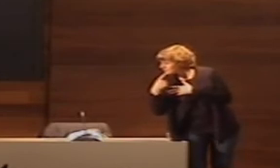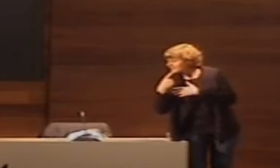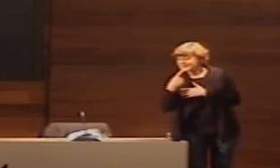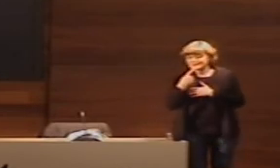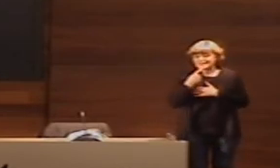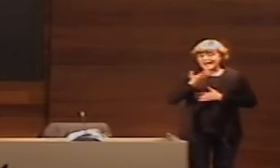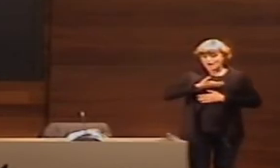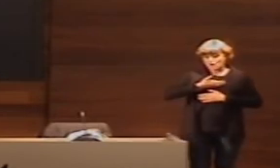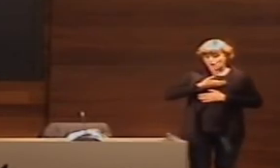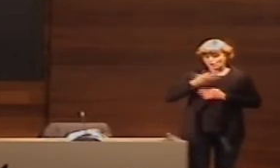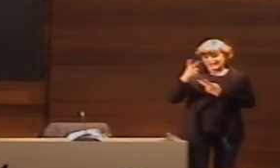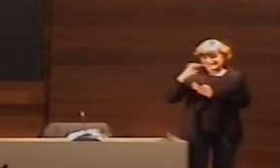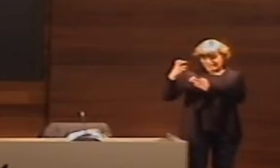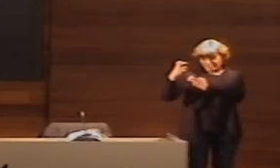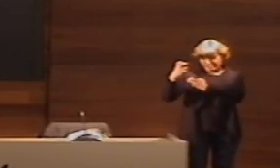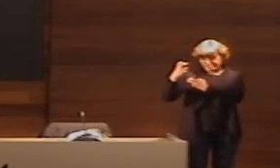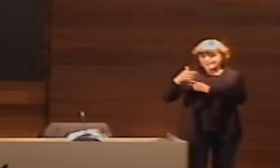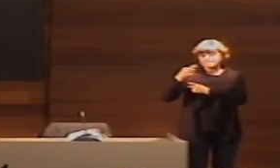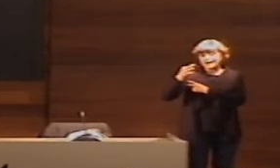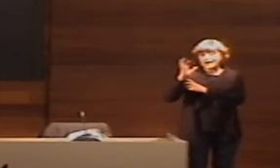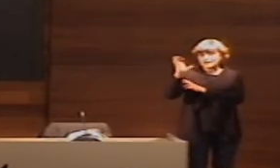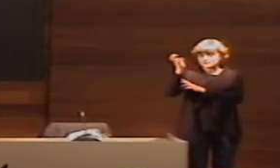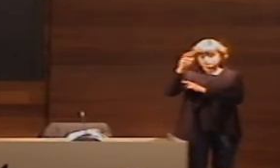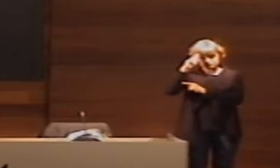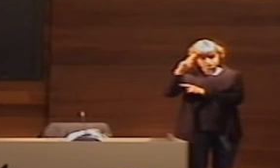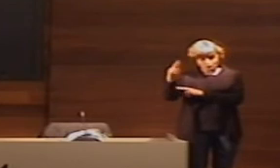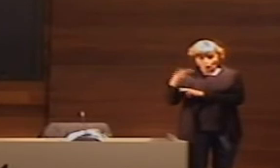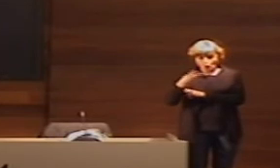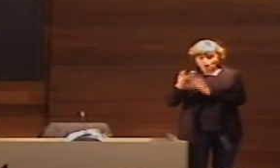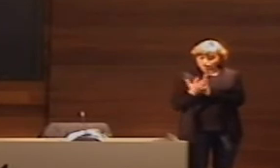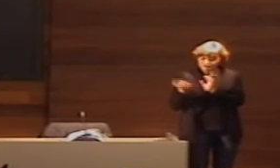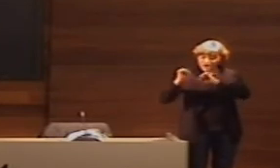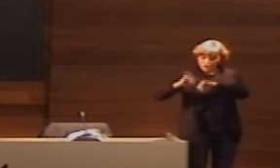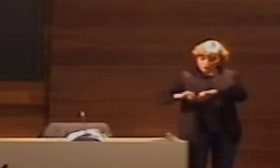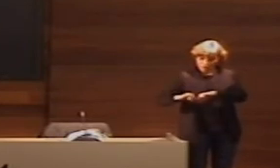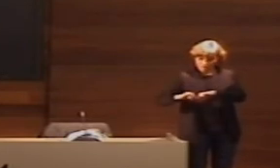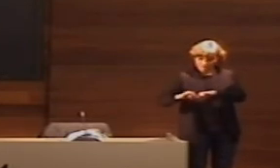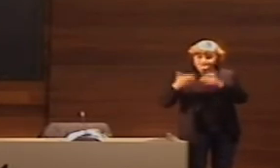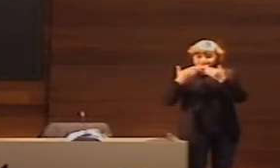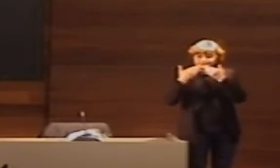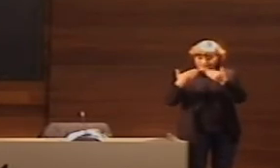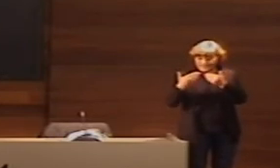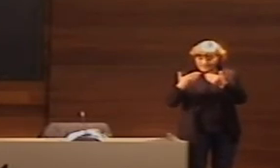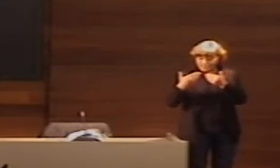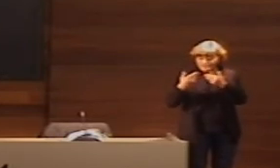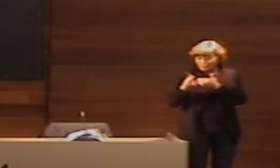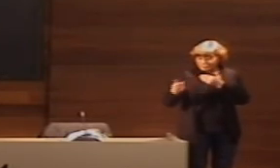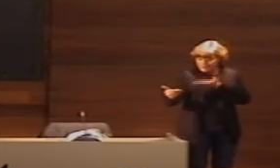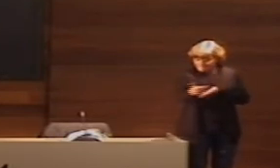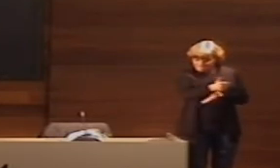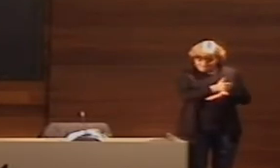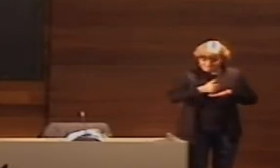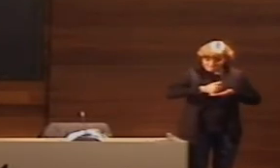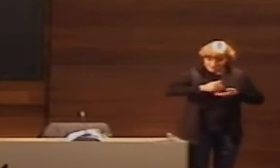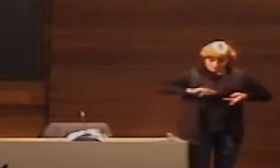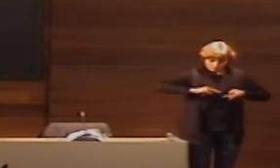Que los concejales de Hacienda y de Medio Ambiente van de la mano gracias al incentivo que ha introducido el